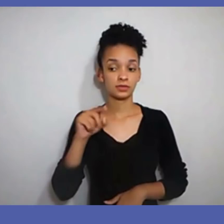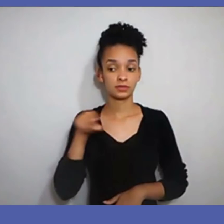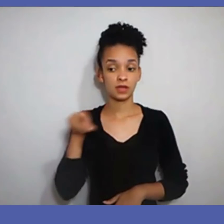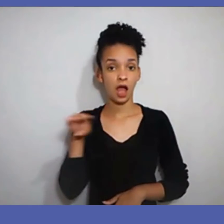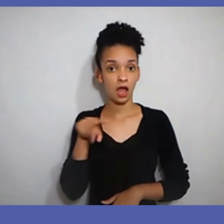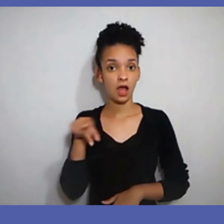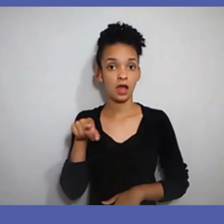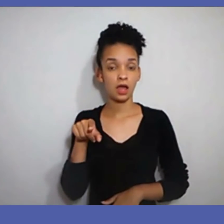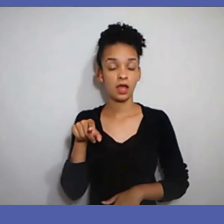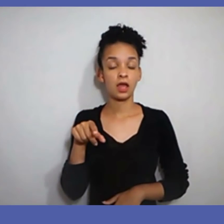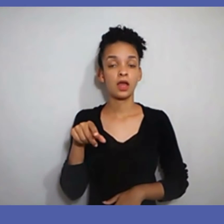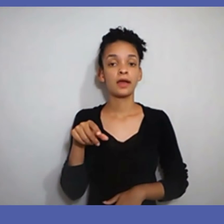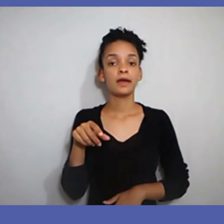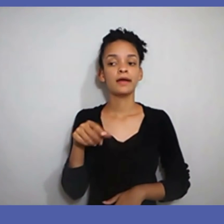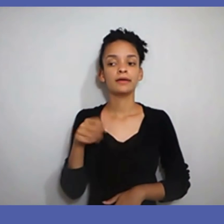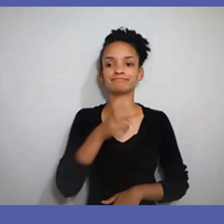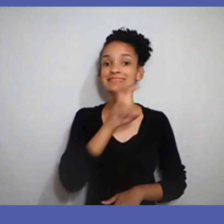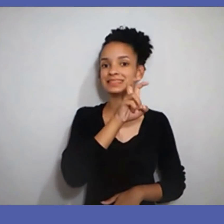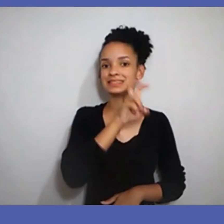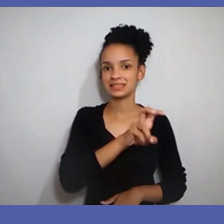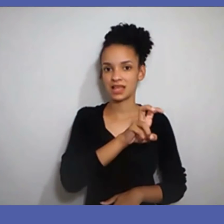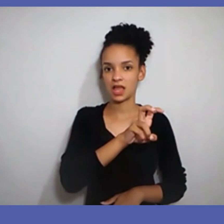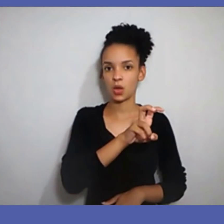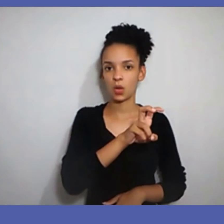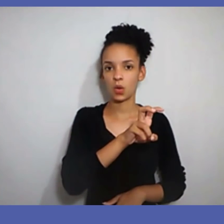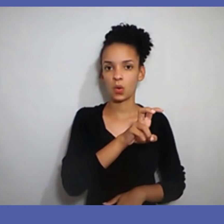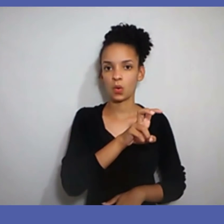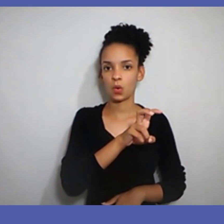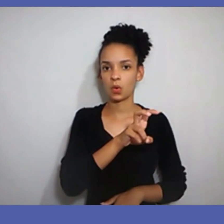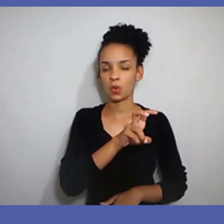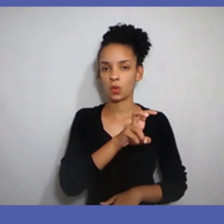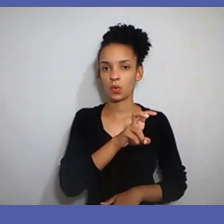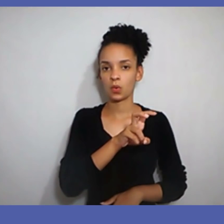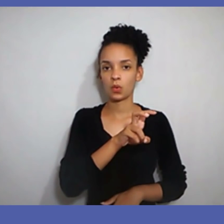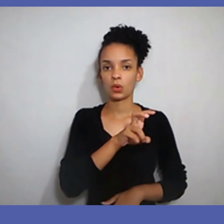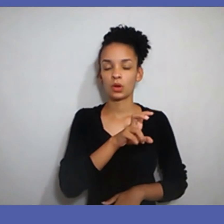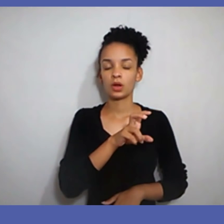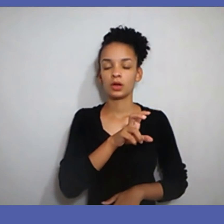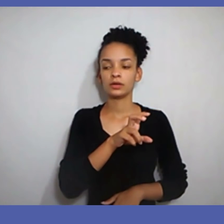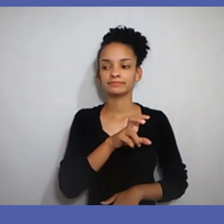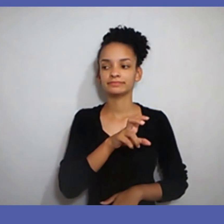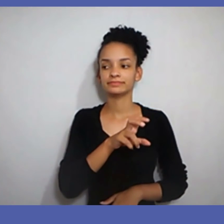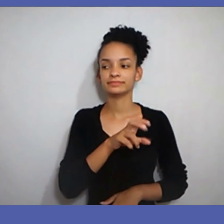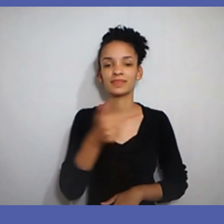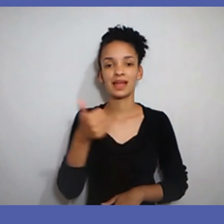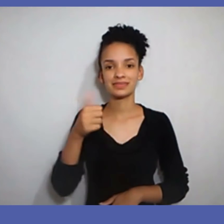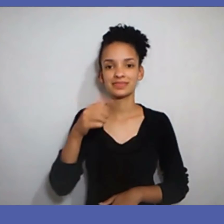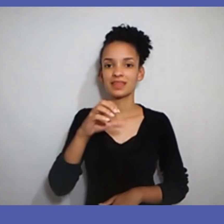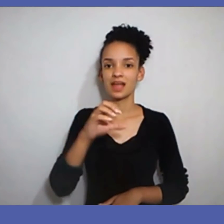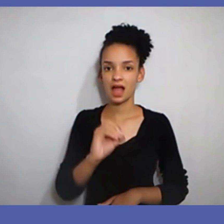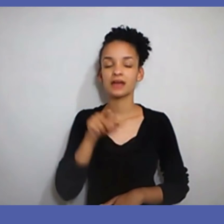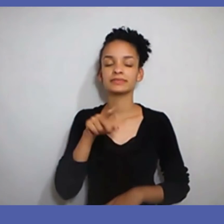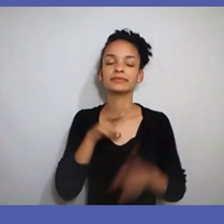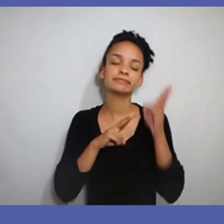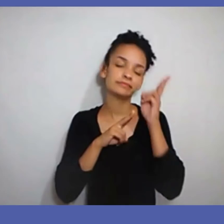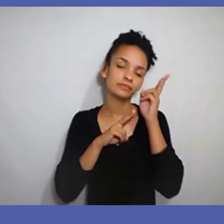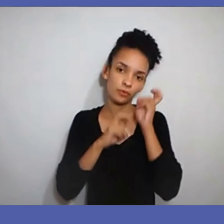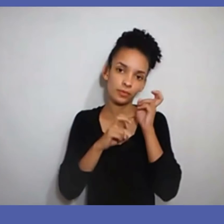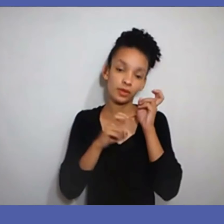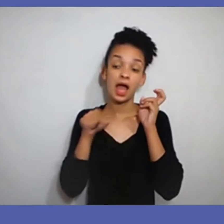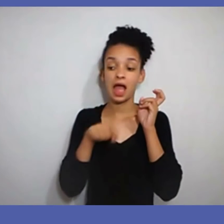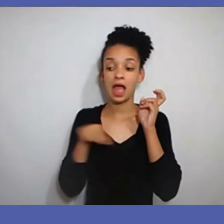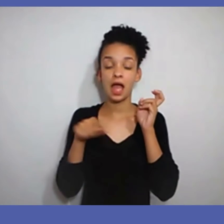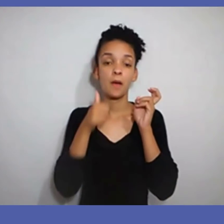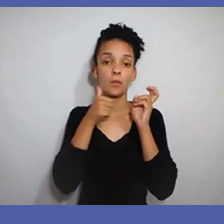Então esses 10 representam os cristãos, todos os cristãos da era da igreja aqui, que já dormiram no